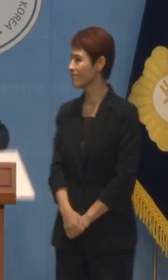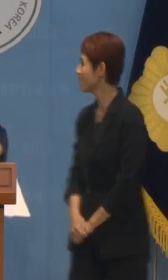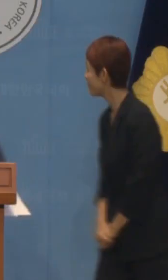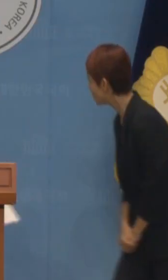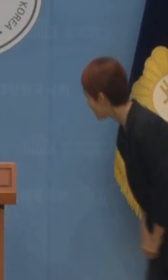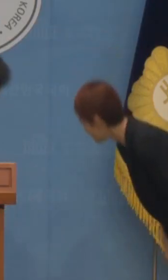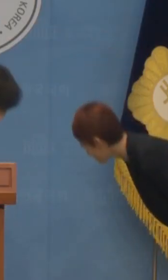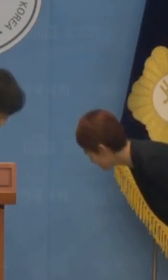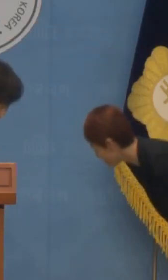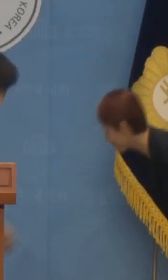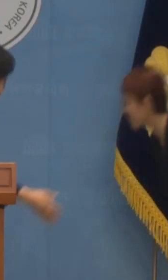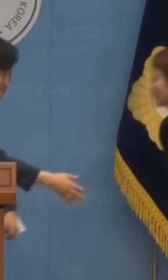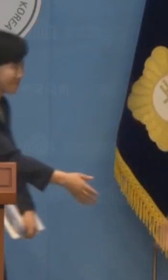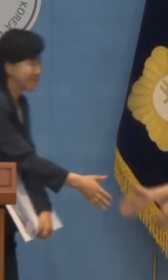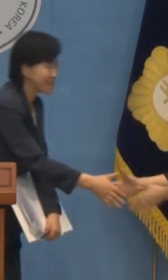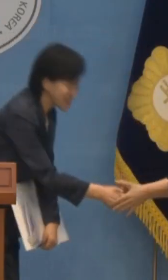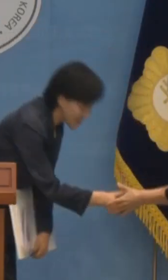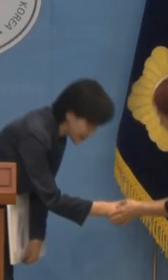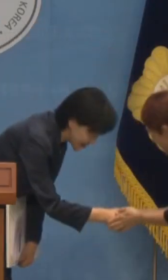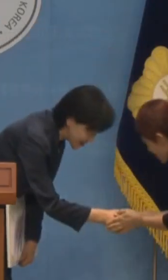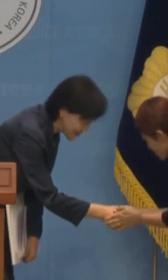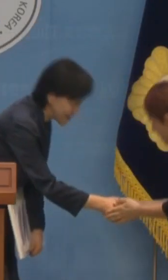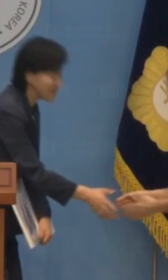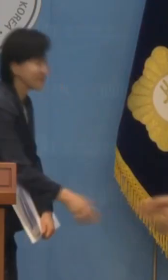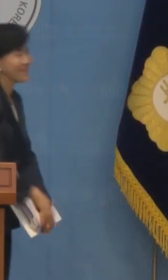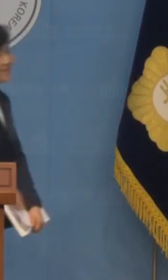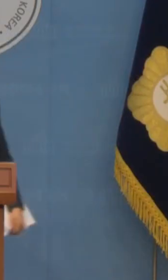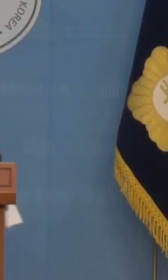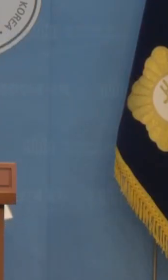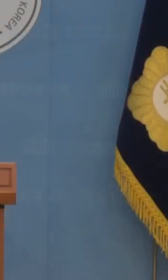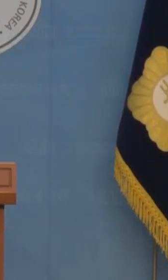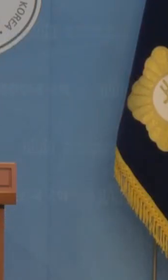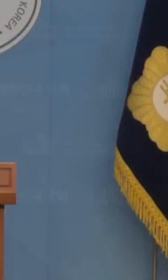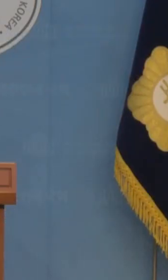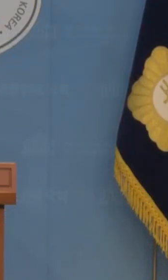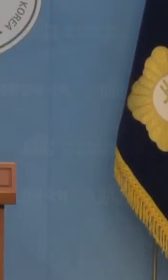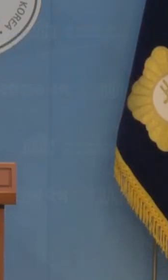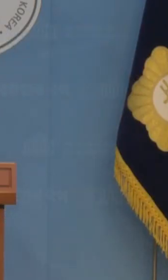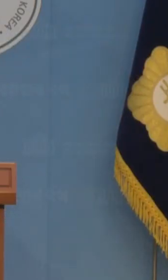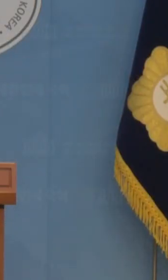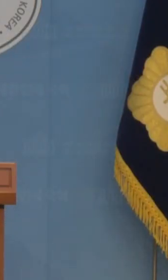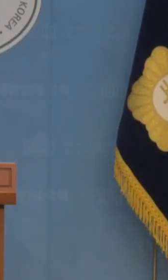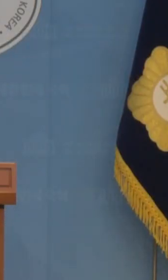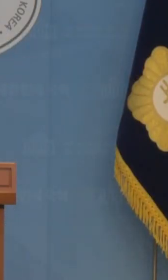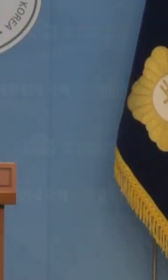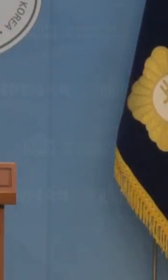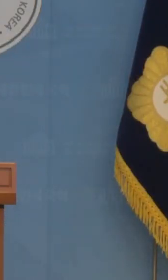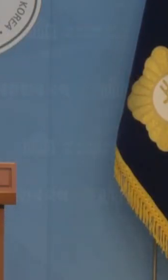감사합니다.